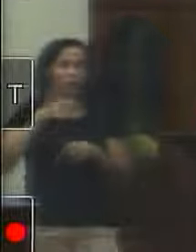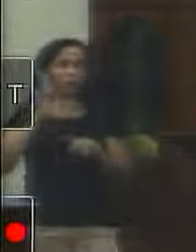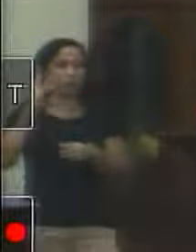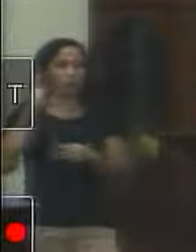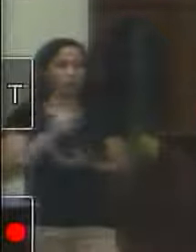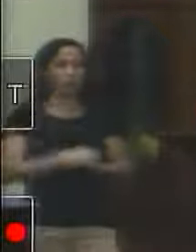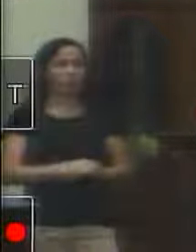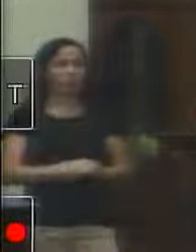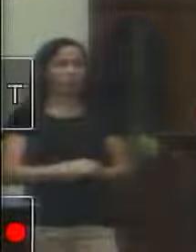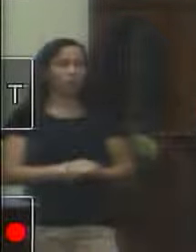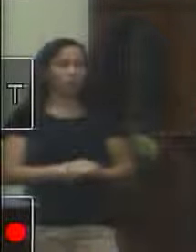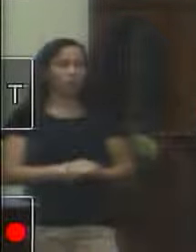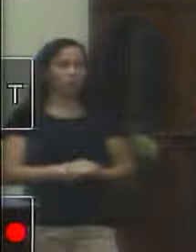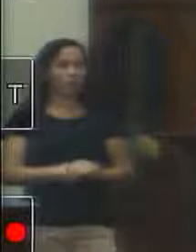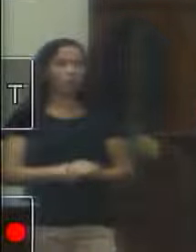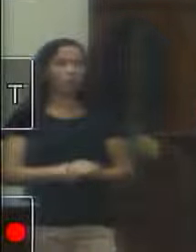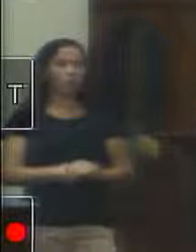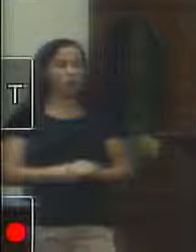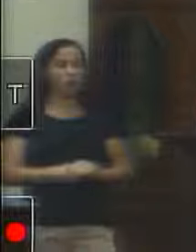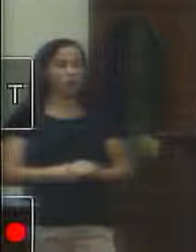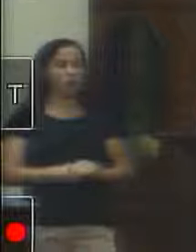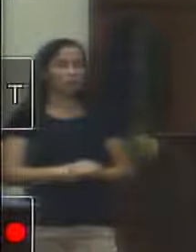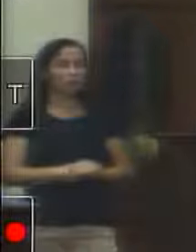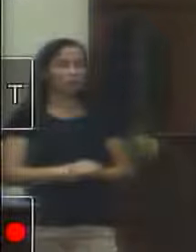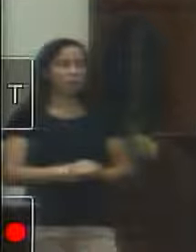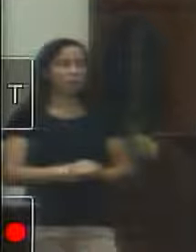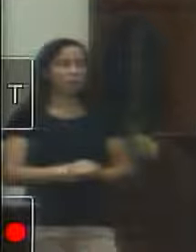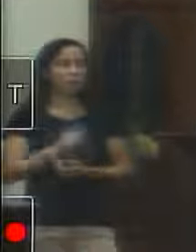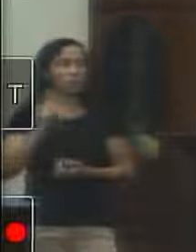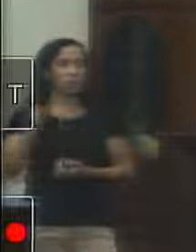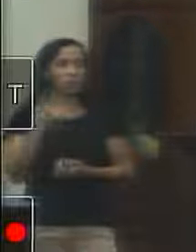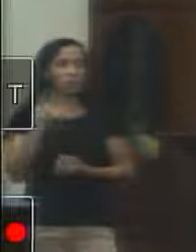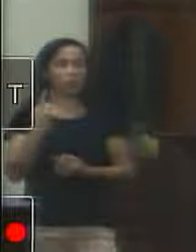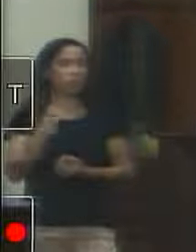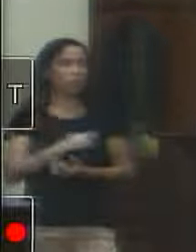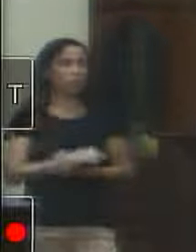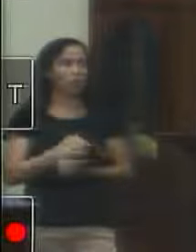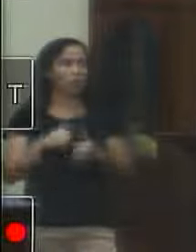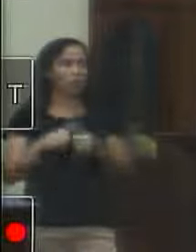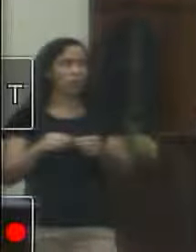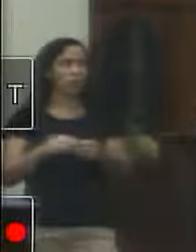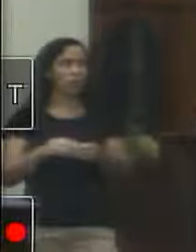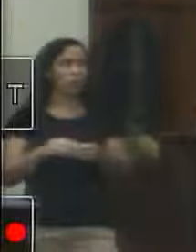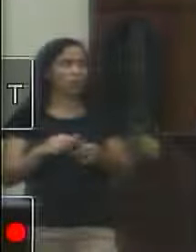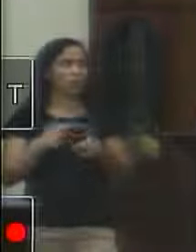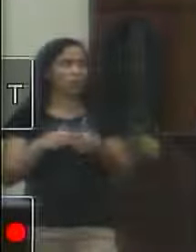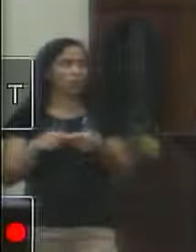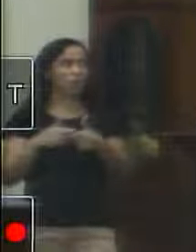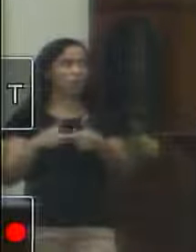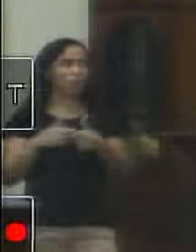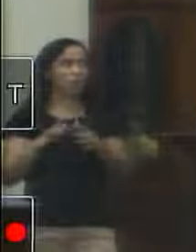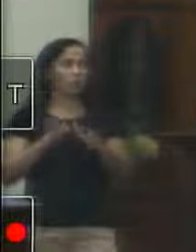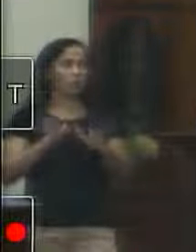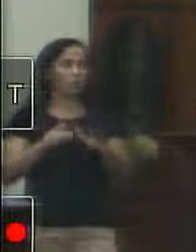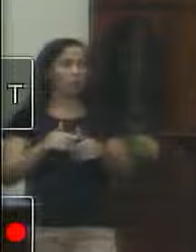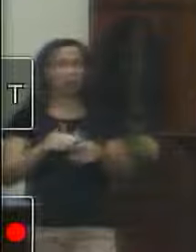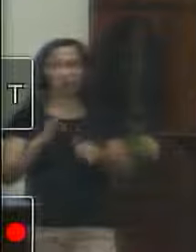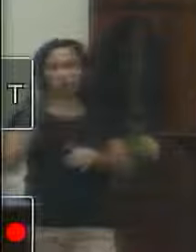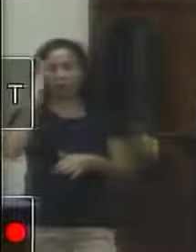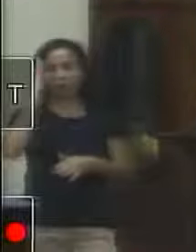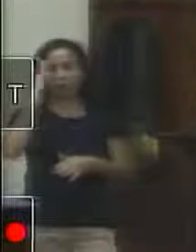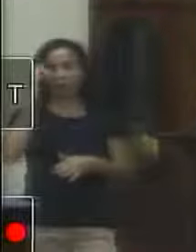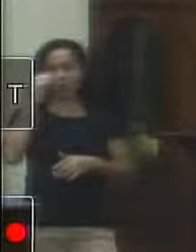comercial. Em conservatório. Os únicos que estavam com problema, que já eram